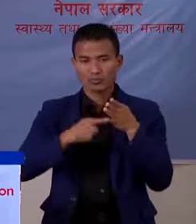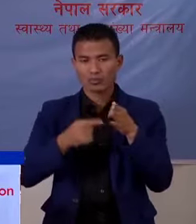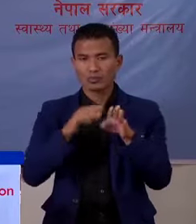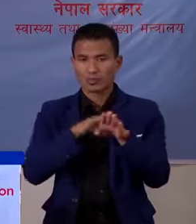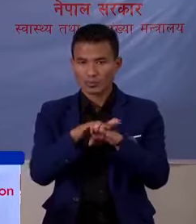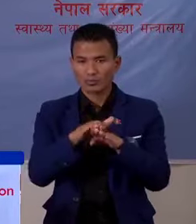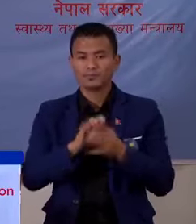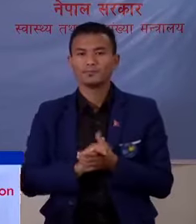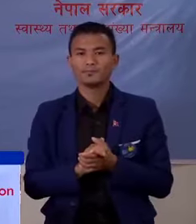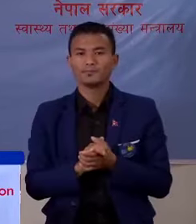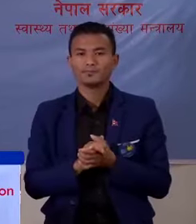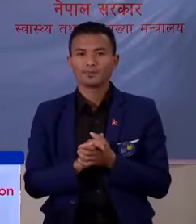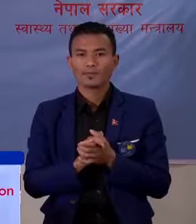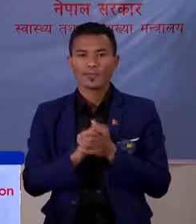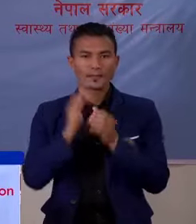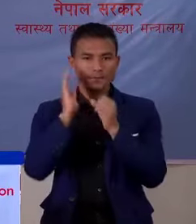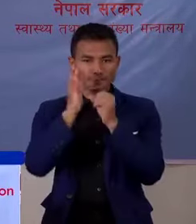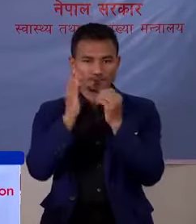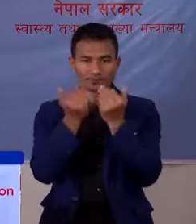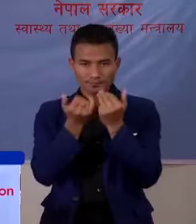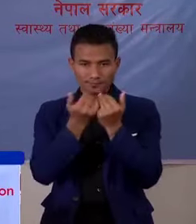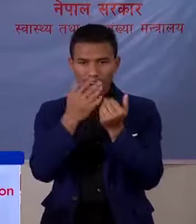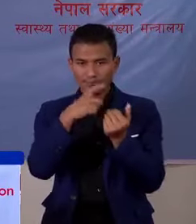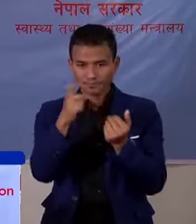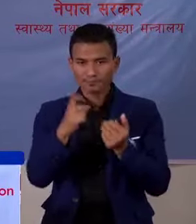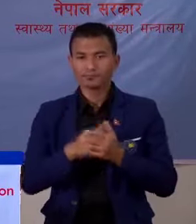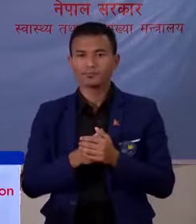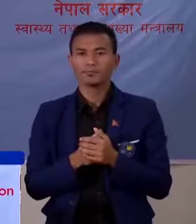बुदाहरू प्रस्तुत गर्नका लागि